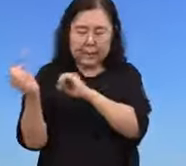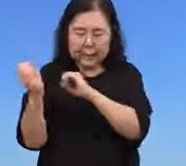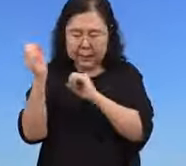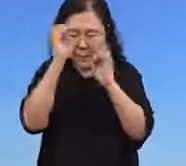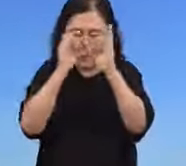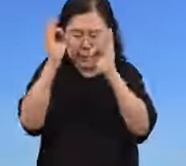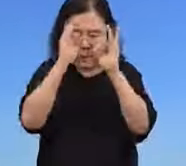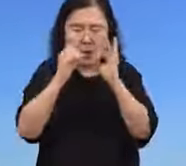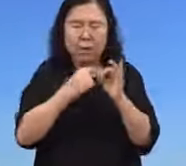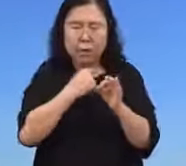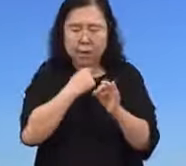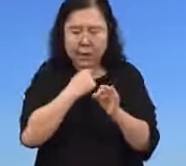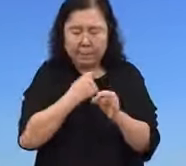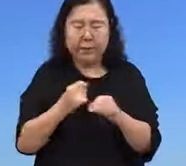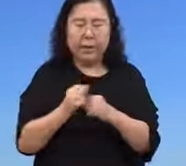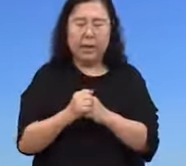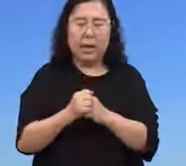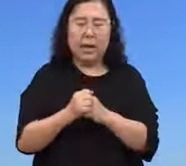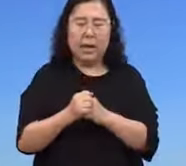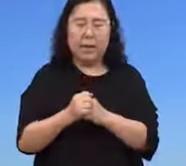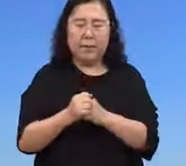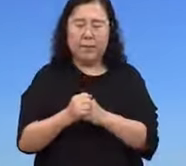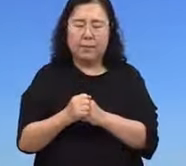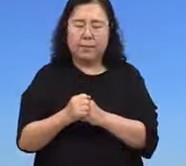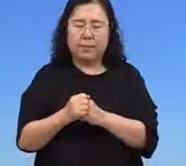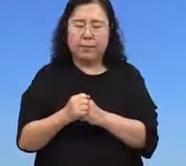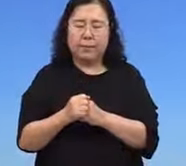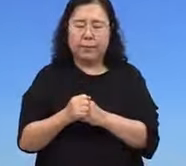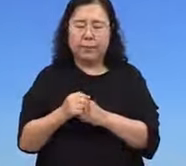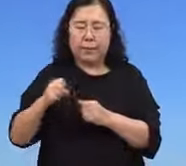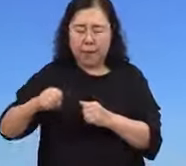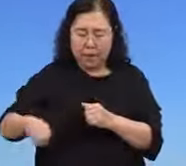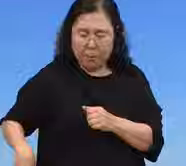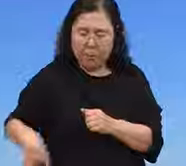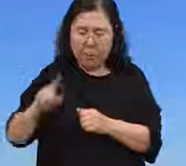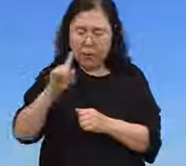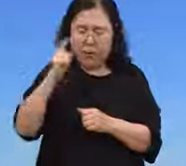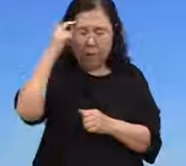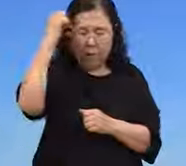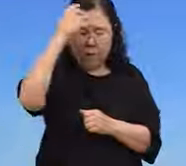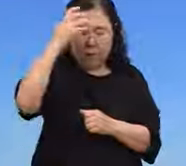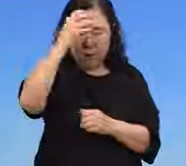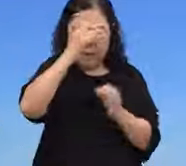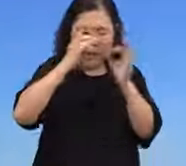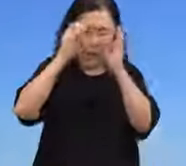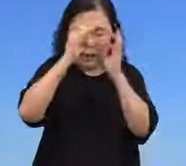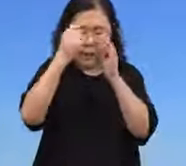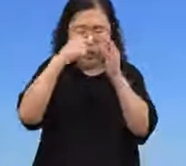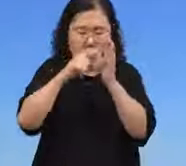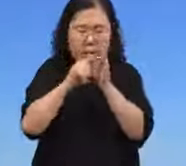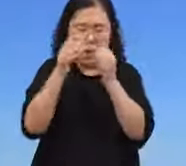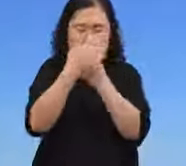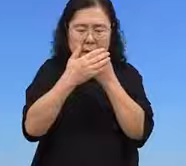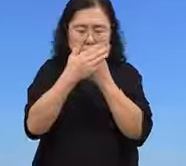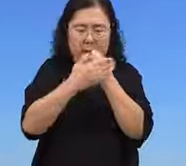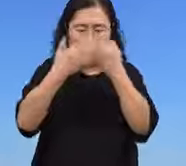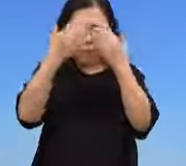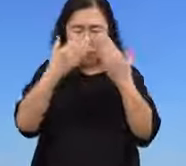대하여 온 마음이 아버지 거기로 갈 수 있도록 은혜 주시기를 원합니다.